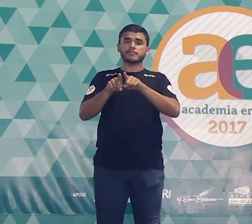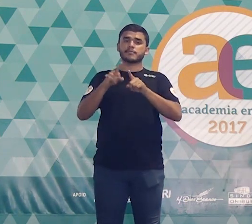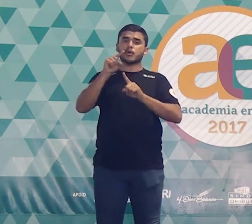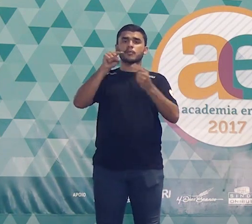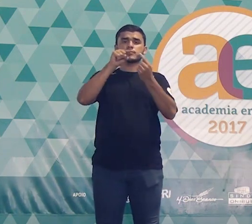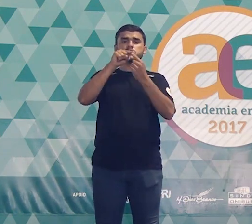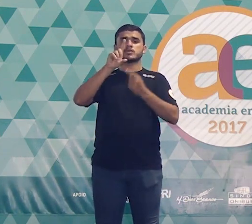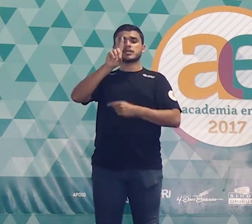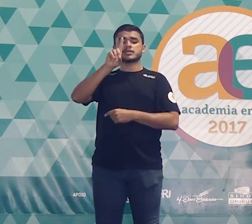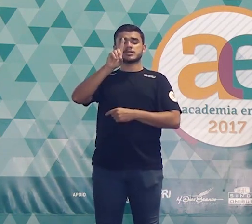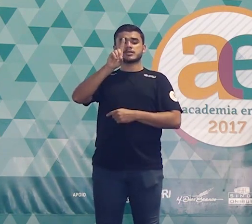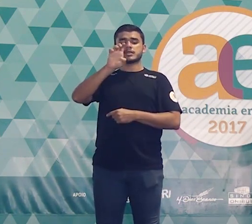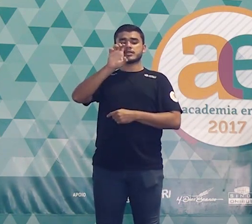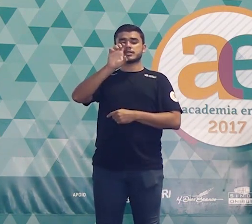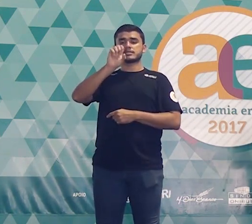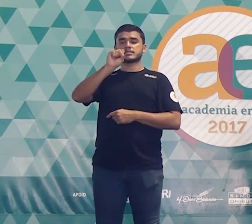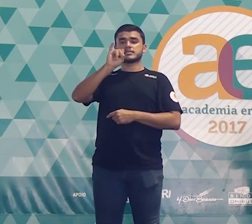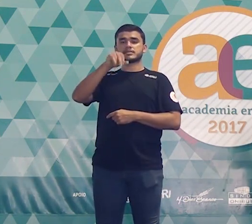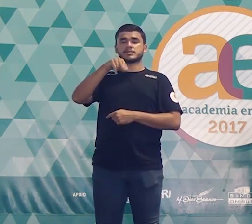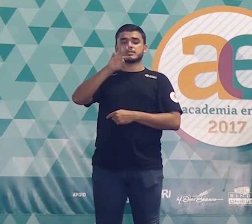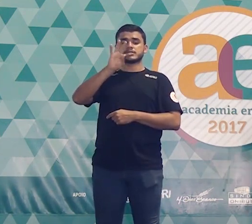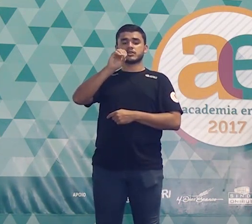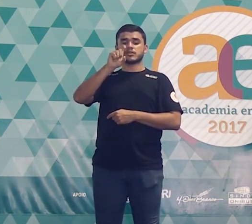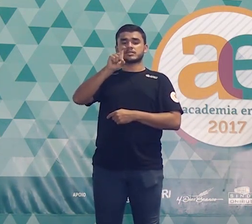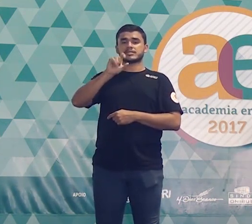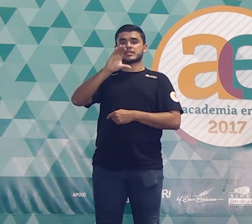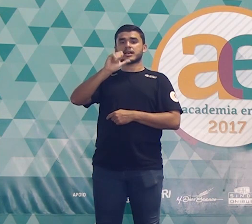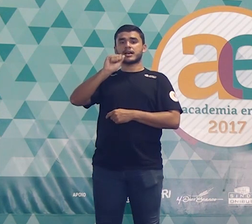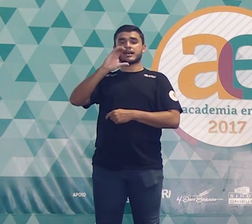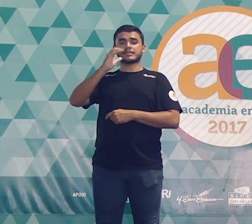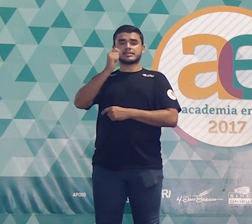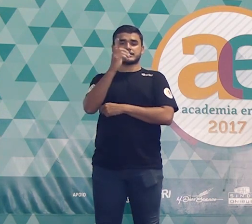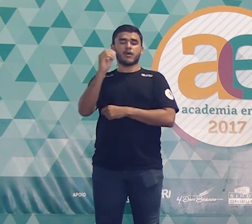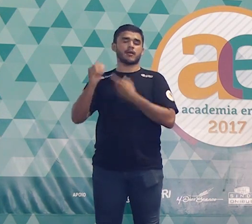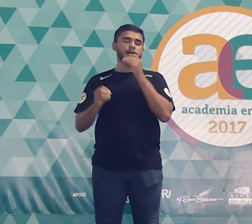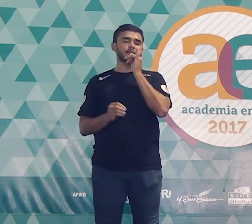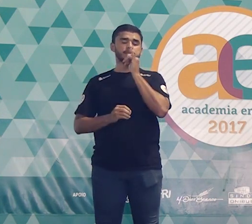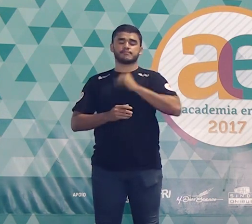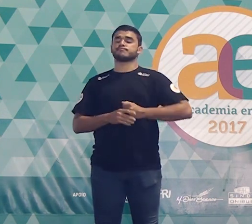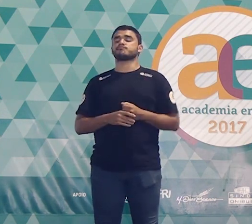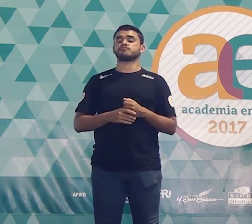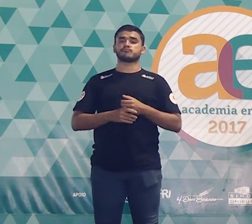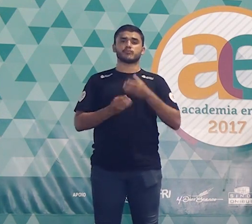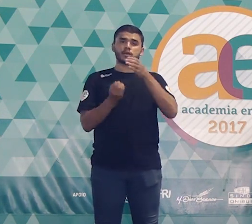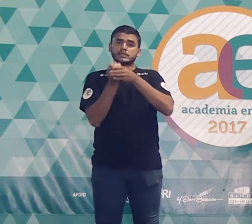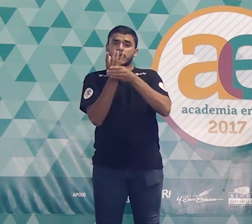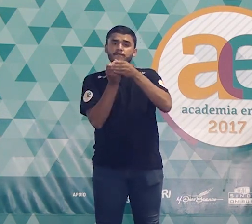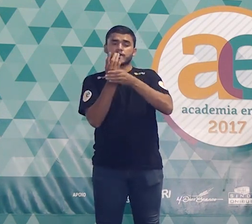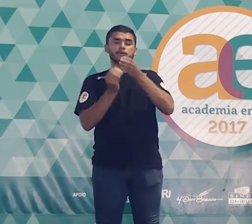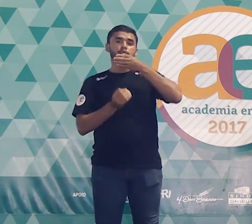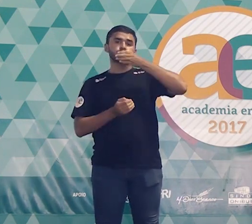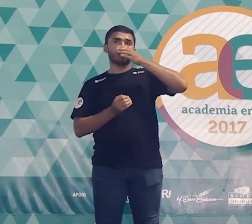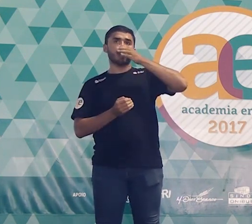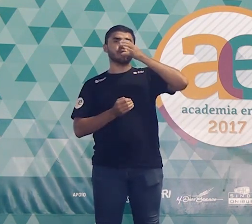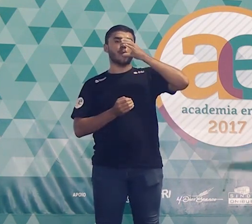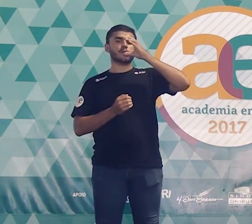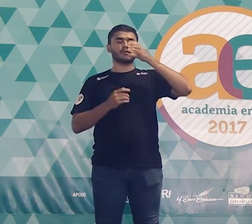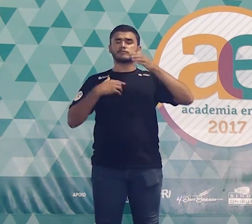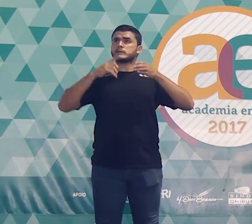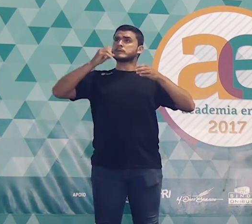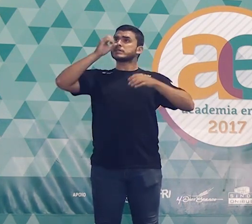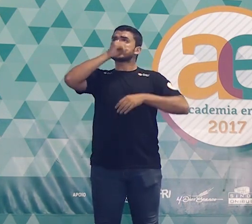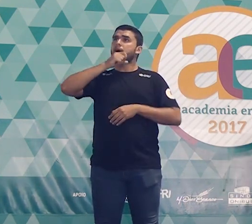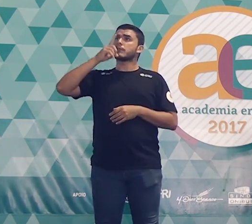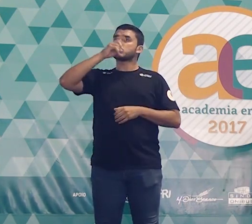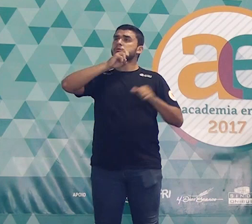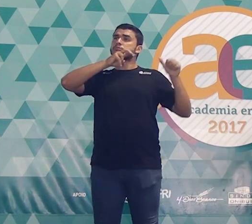desintoxicação. Por exemplo, eu vou tomar uma cerveja, vou beber alguma coisa, e aí eu bebo isso aí todo final de